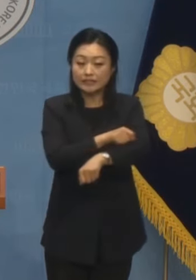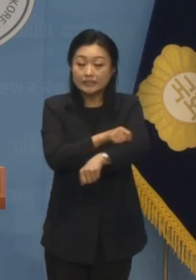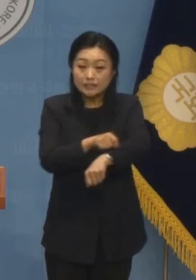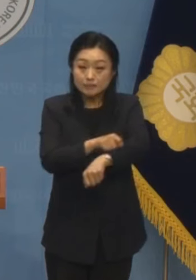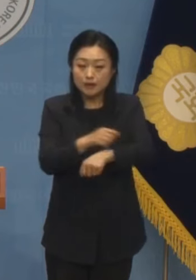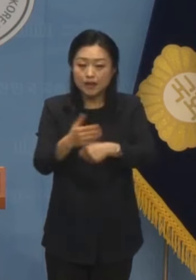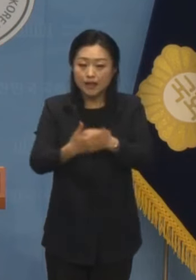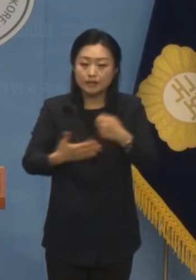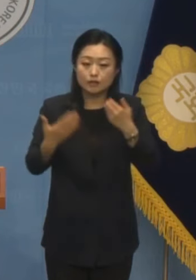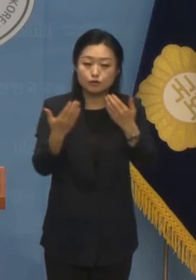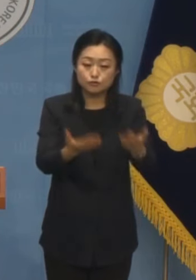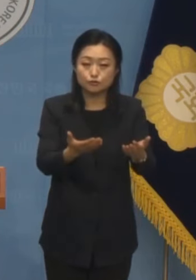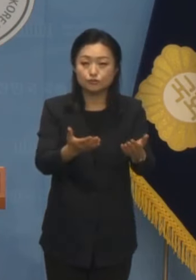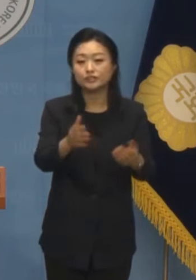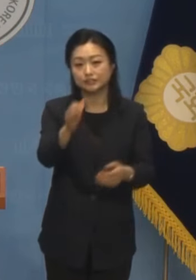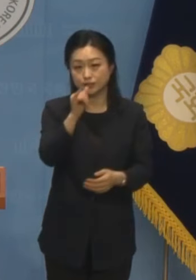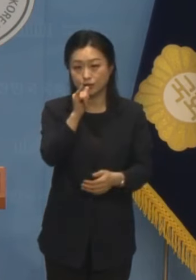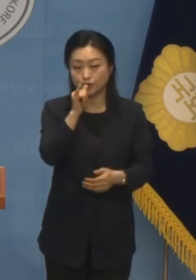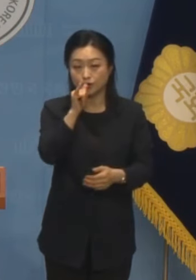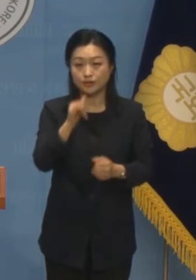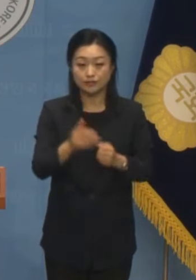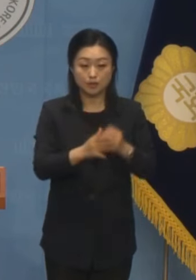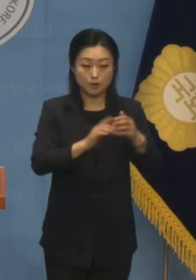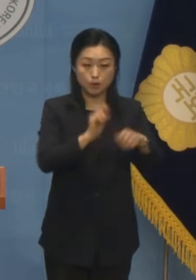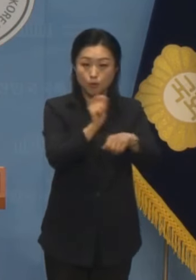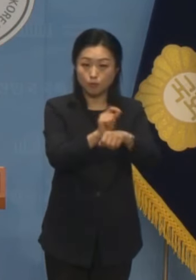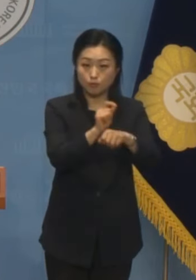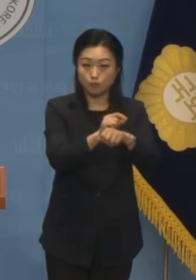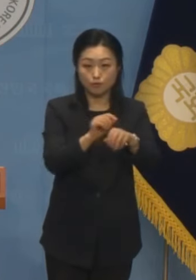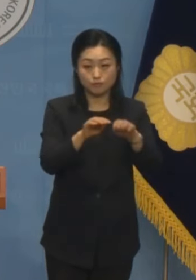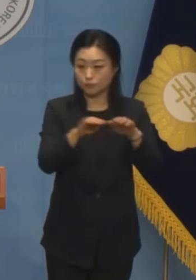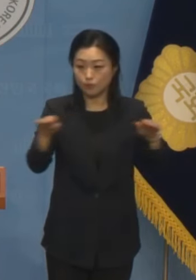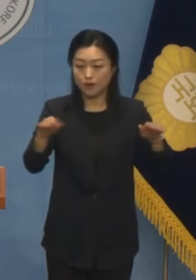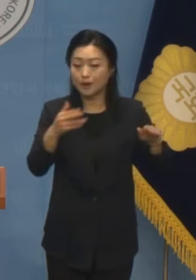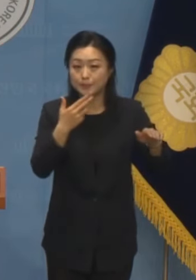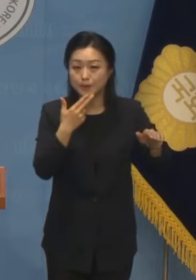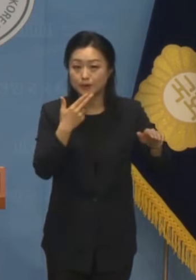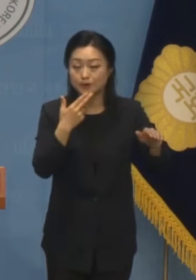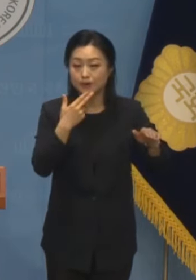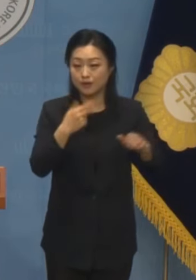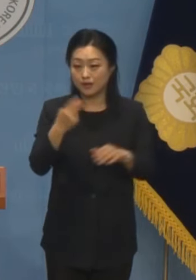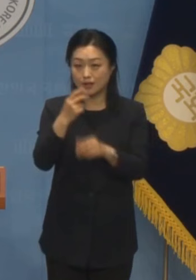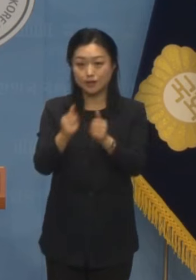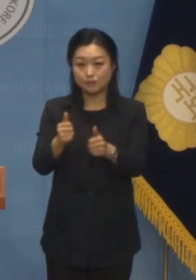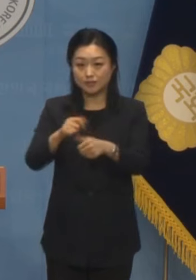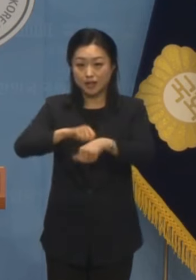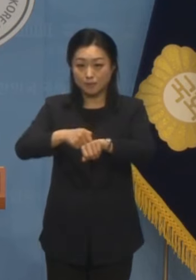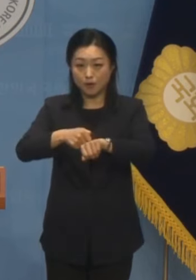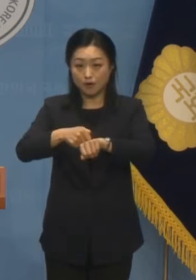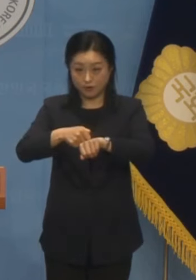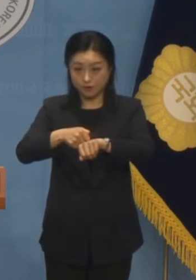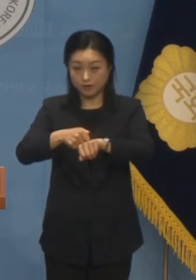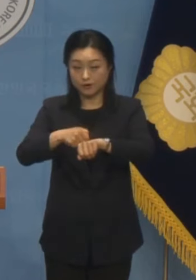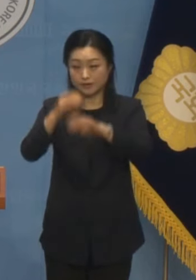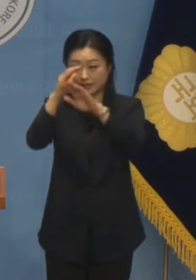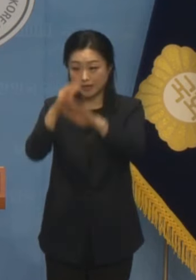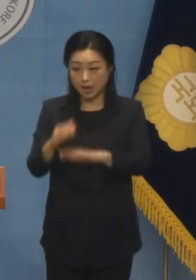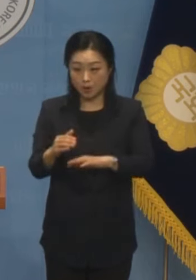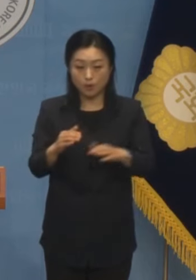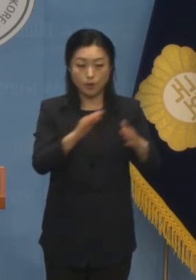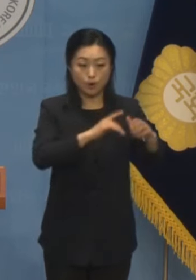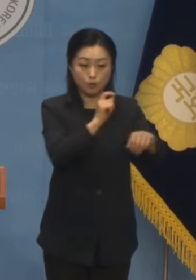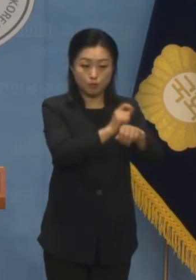누리고 있으므로 공직간 형평을 고려해 검사의 징계 제도를 일반 공무원과